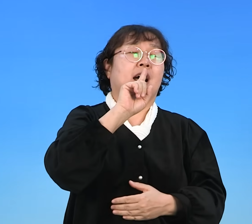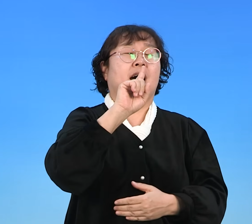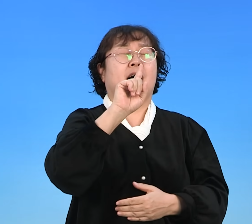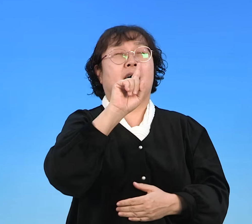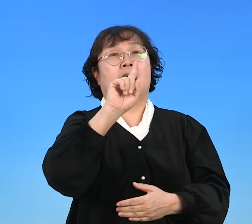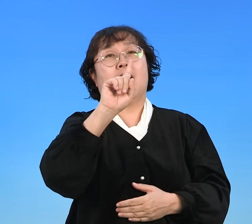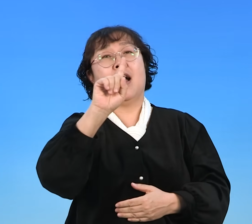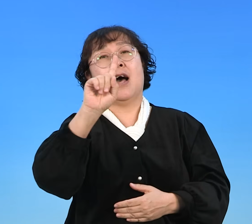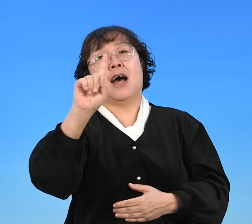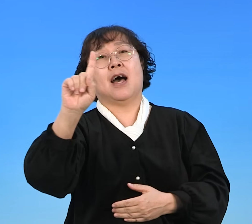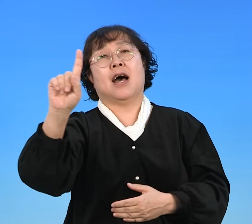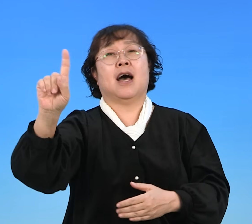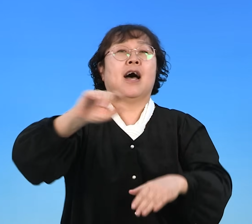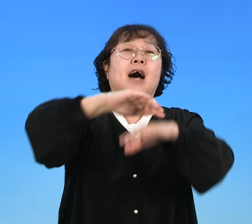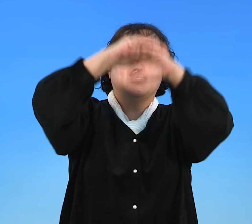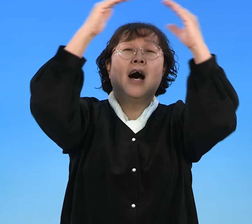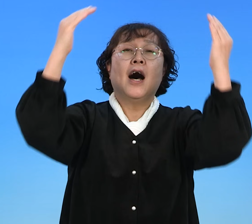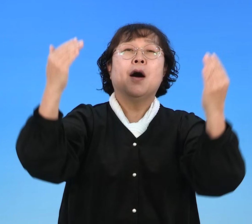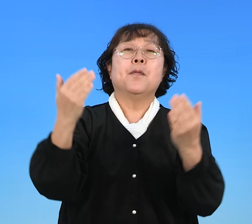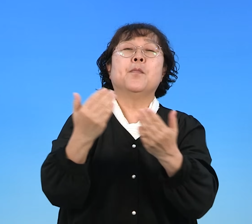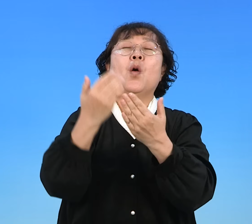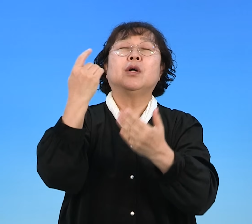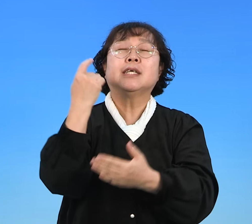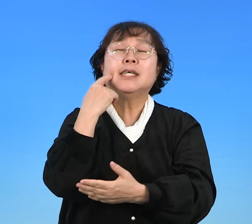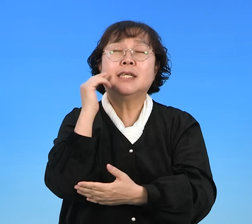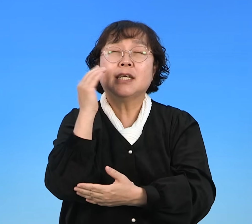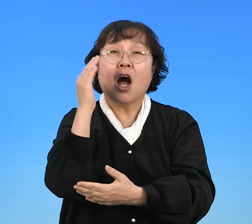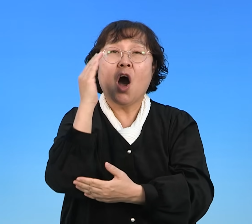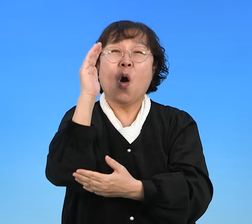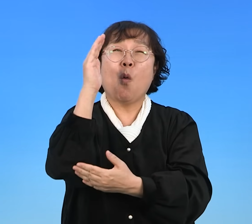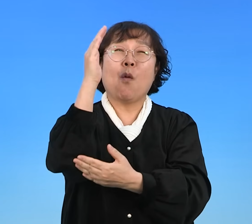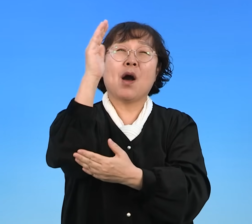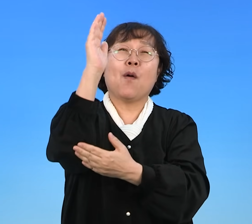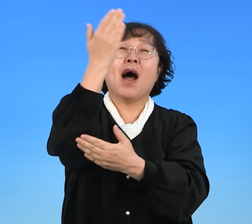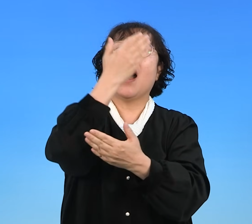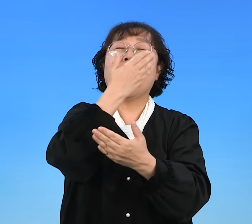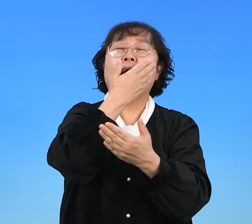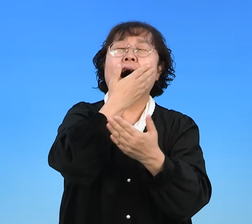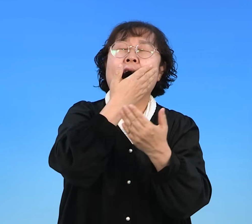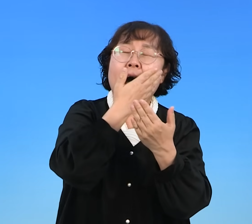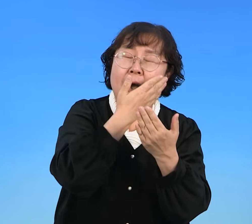그 하나님을 찬양합니다. 모든 영광과